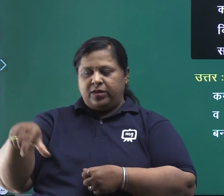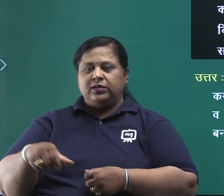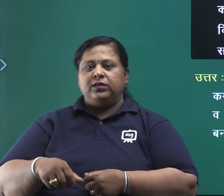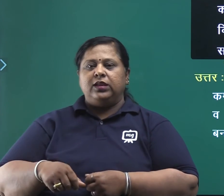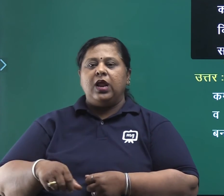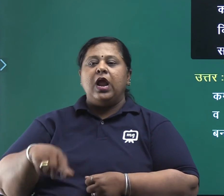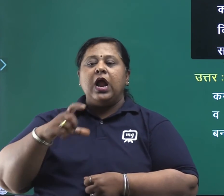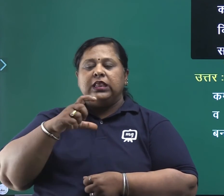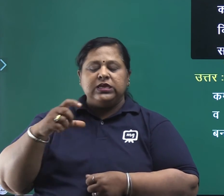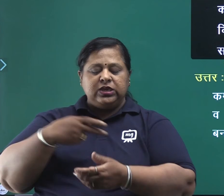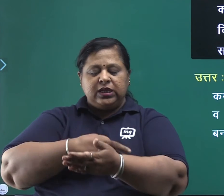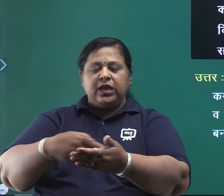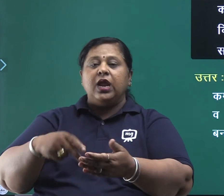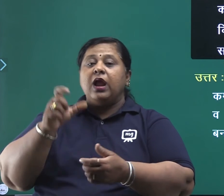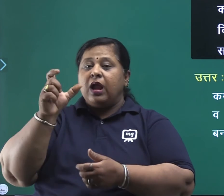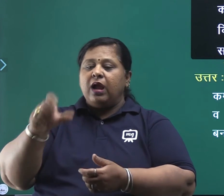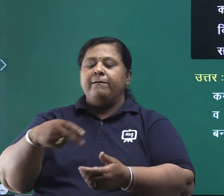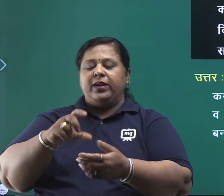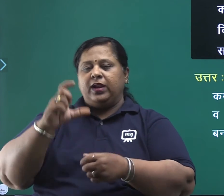अर्देशीर की कंपनी ने